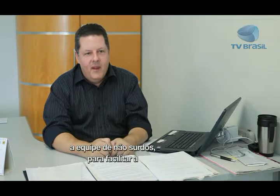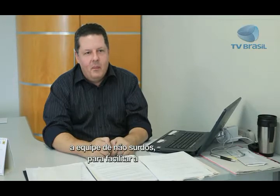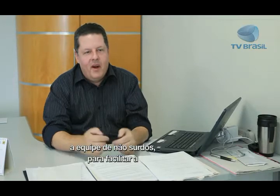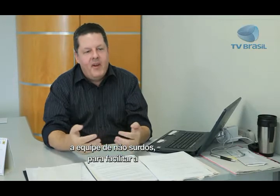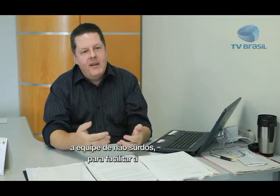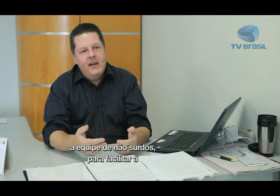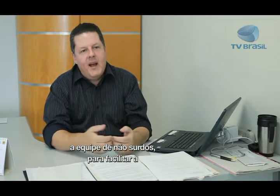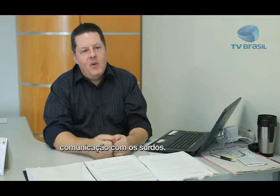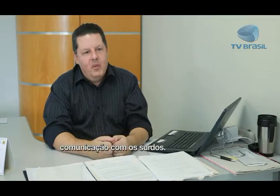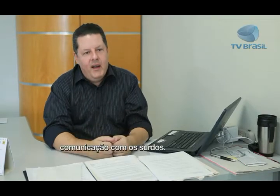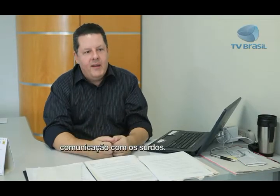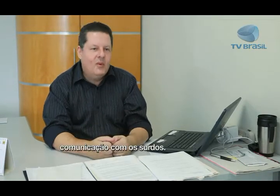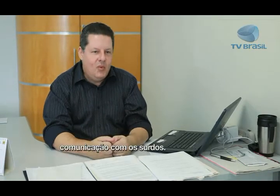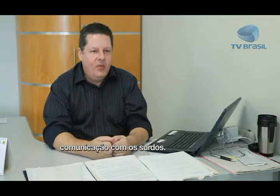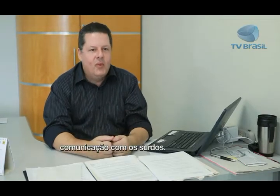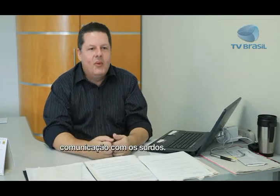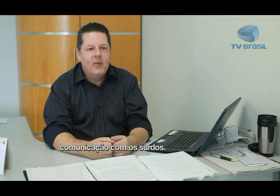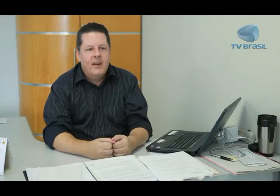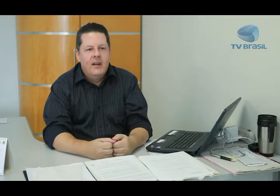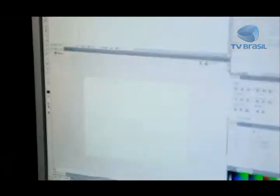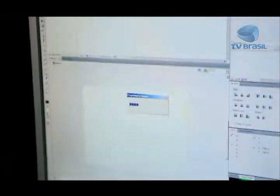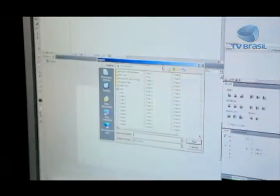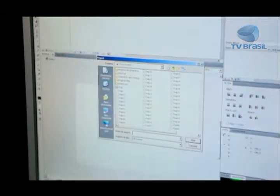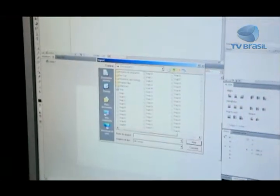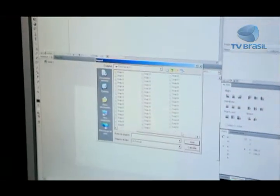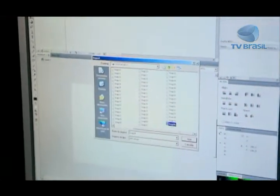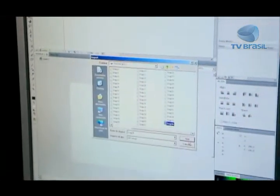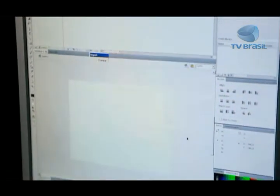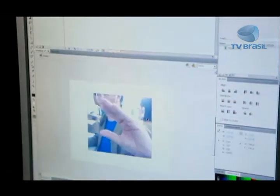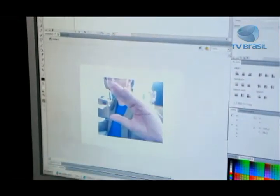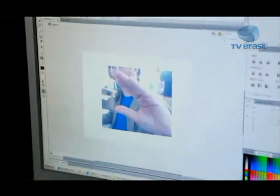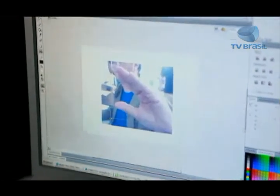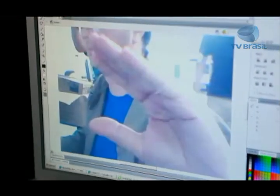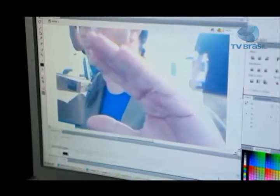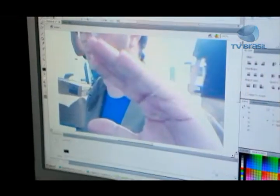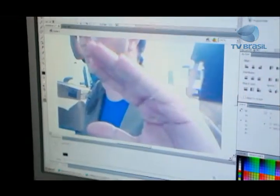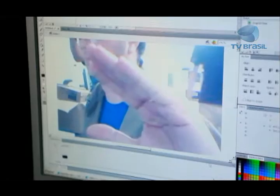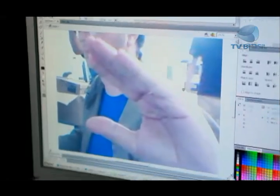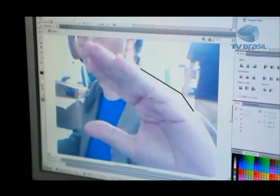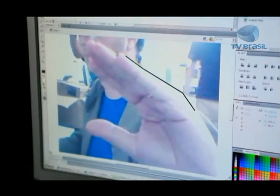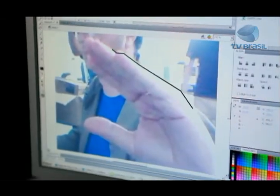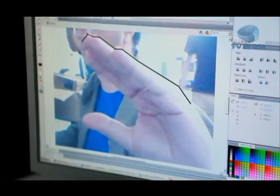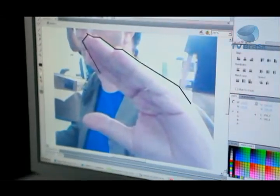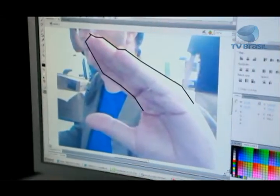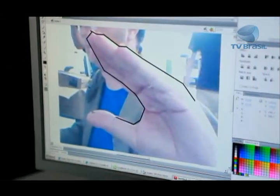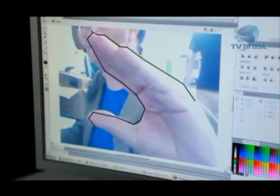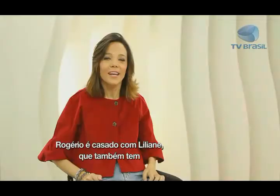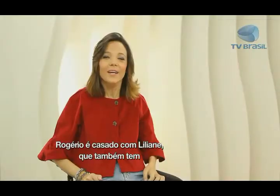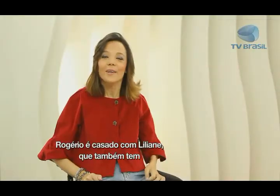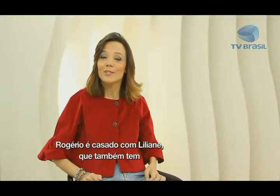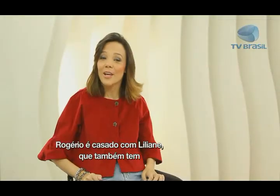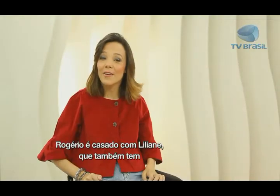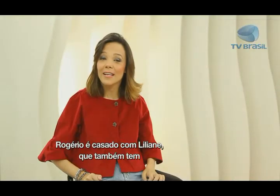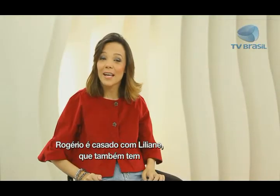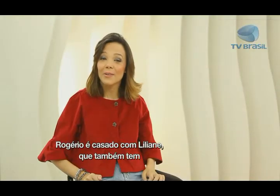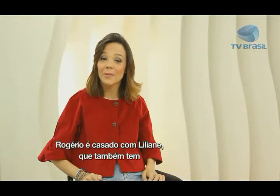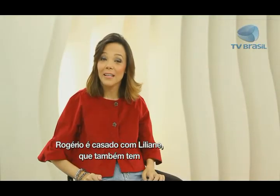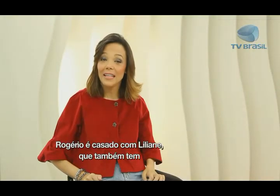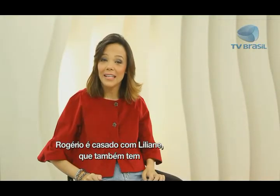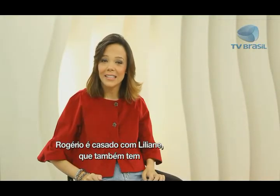para facilitar a comunicação com os surdos. Silhueta de mão de perfil sendo desenhada. Rogério é casado com Liliane,